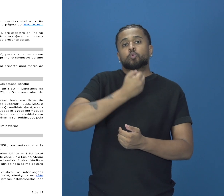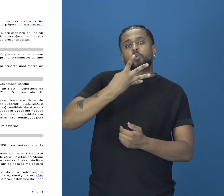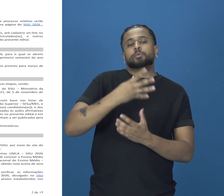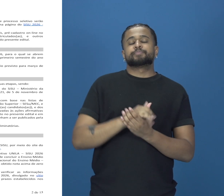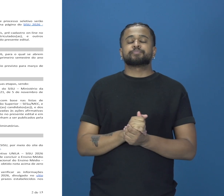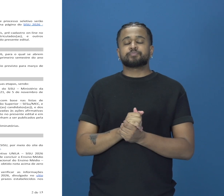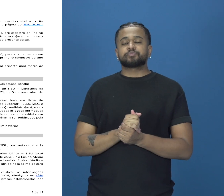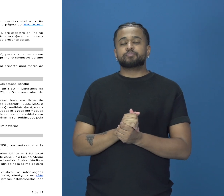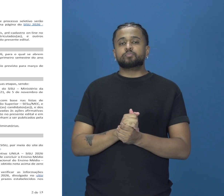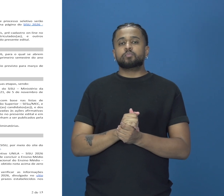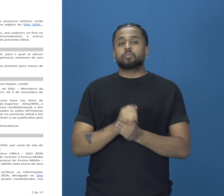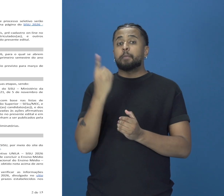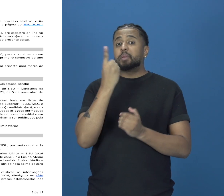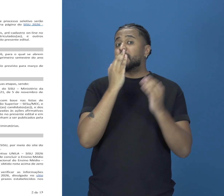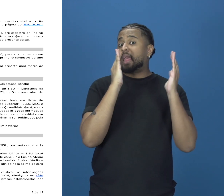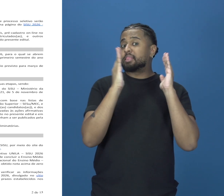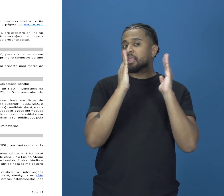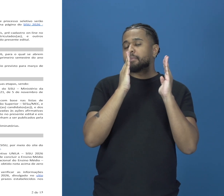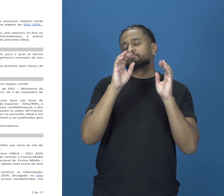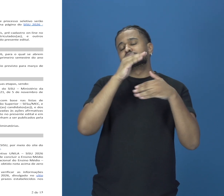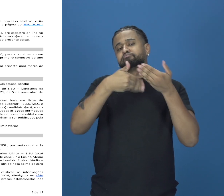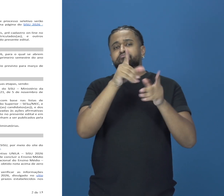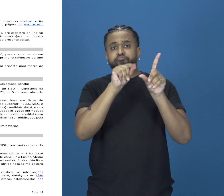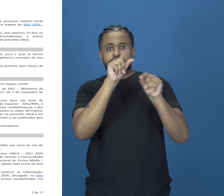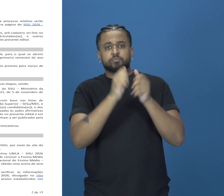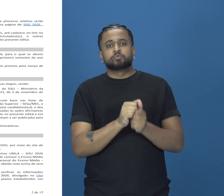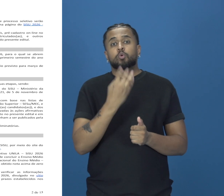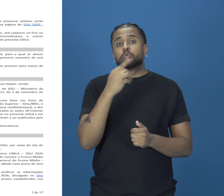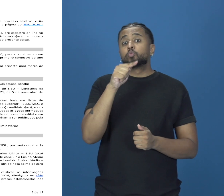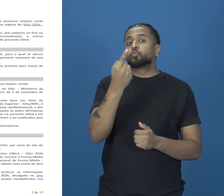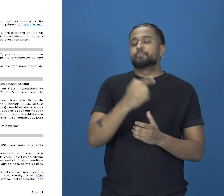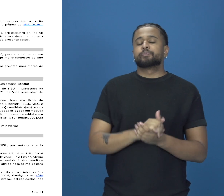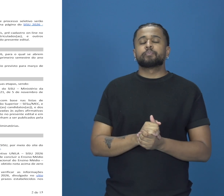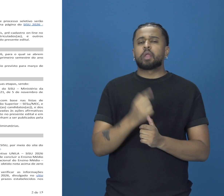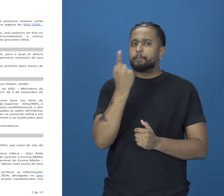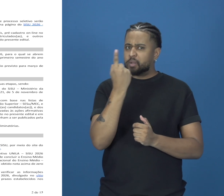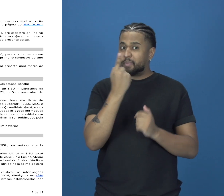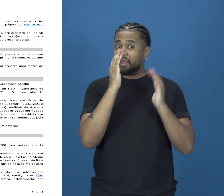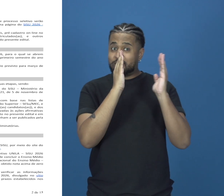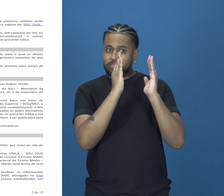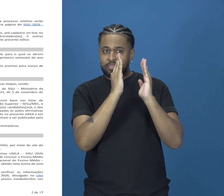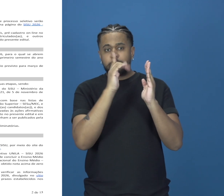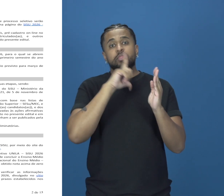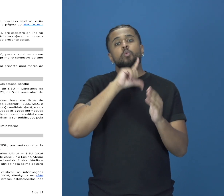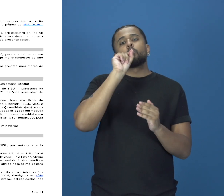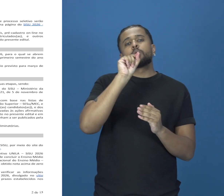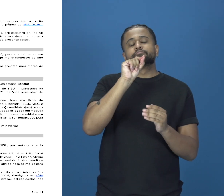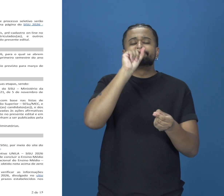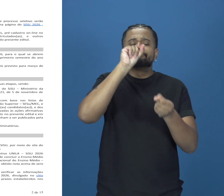4. Da primeira etapa do processo seletivo. 4.1. A primeira etapa consiste